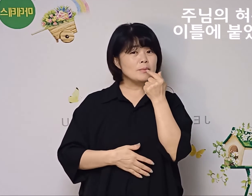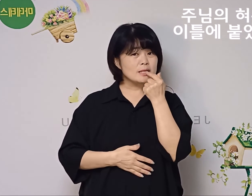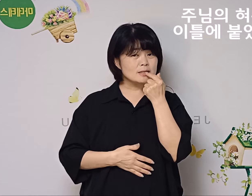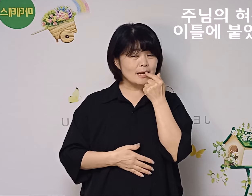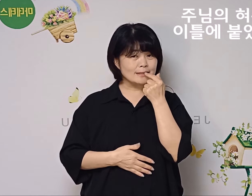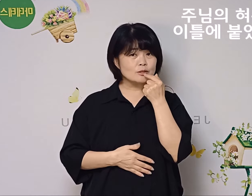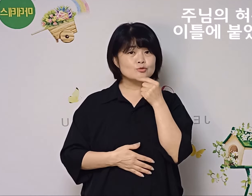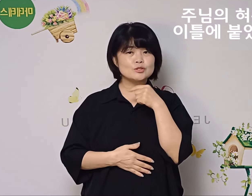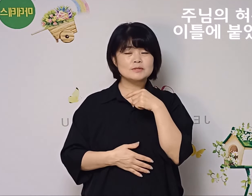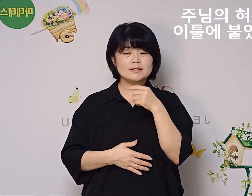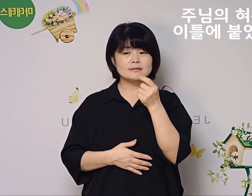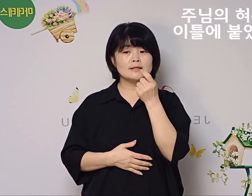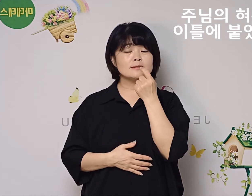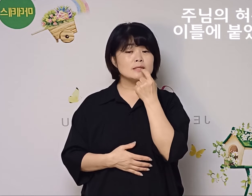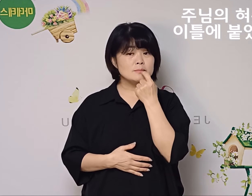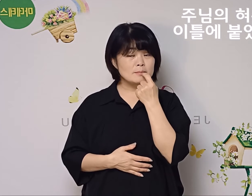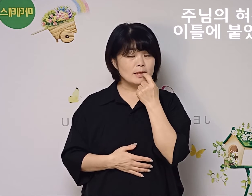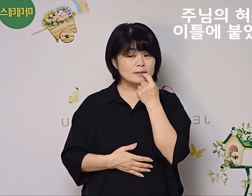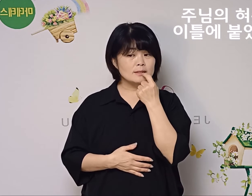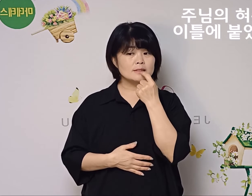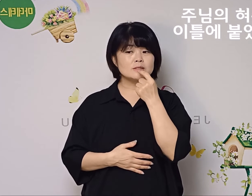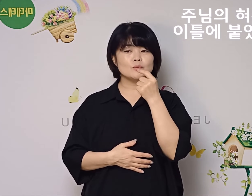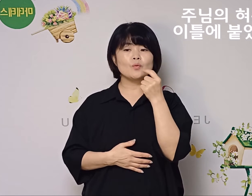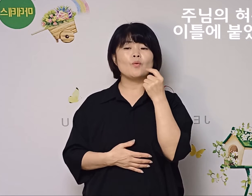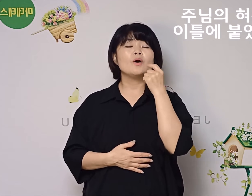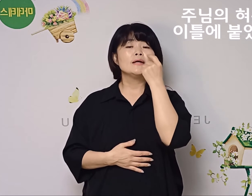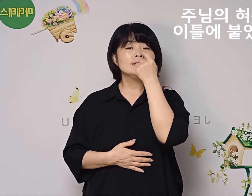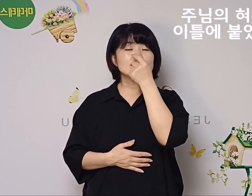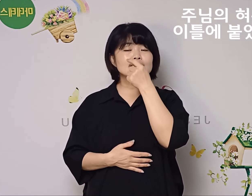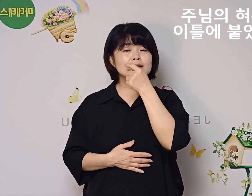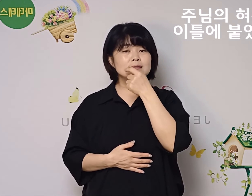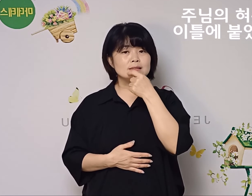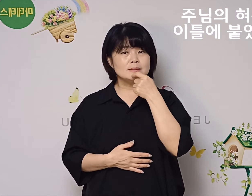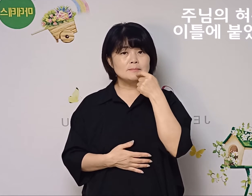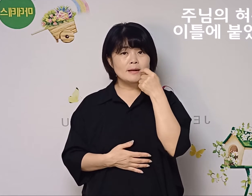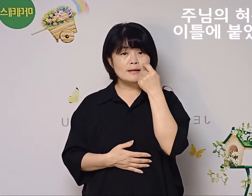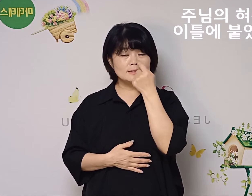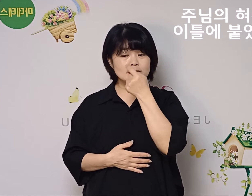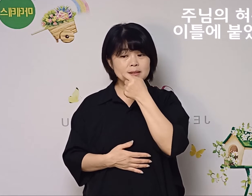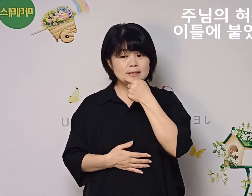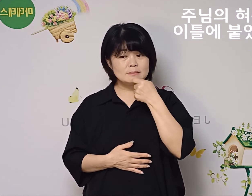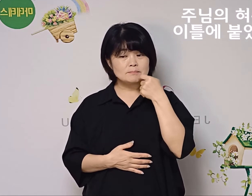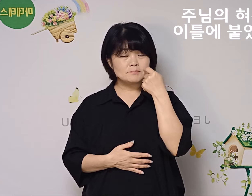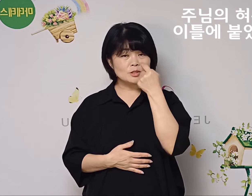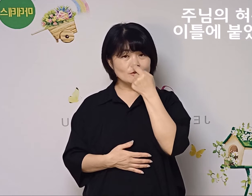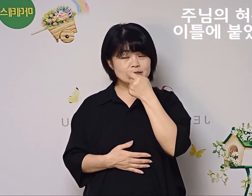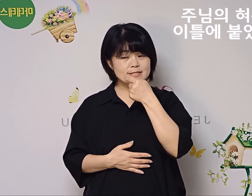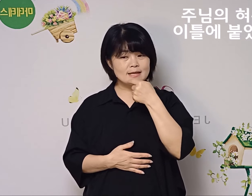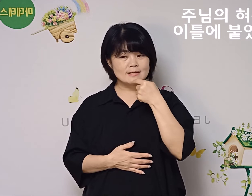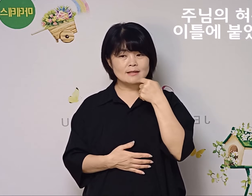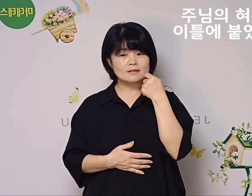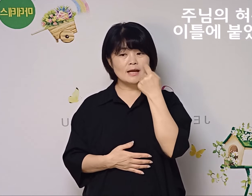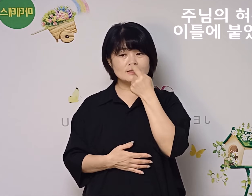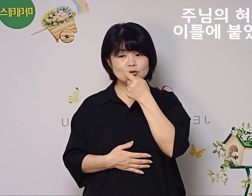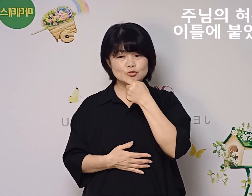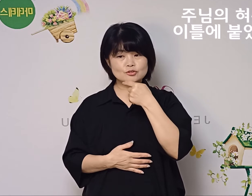혓바닥을 가르쳐 주시면 되는데 그냥 입에만 갖다 대시고 이빨, 입 전체를 가르쳐